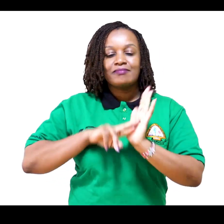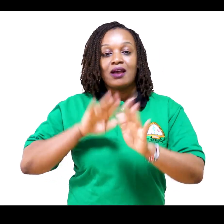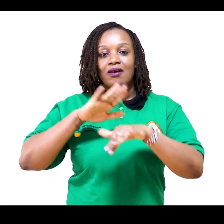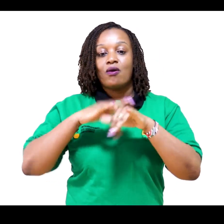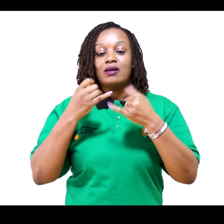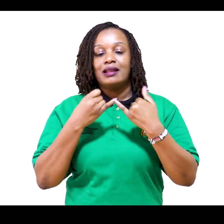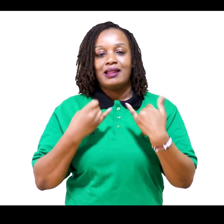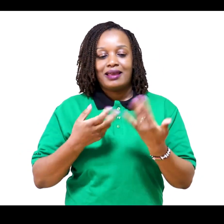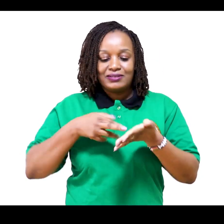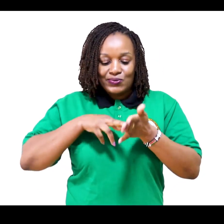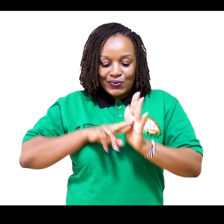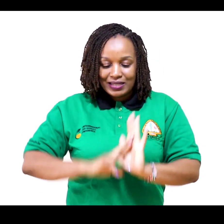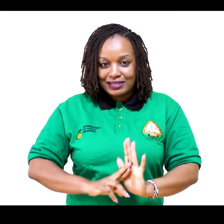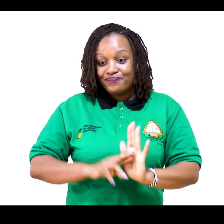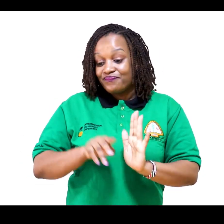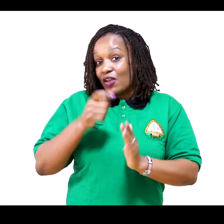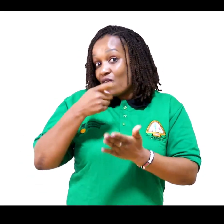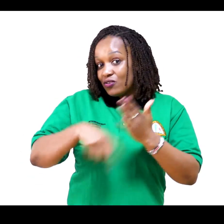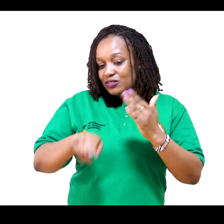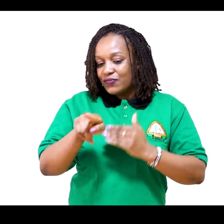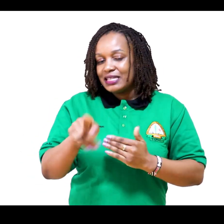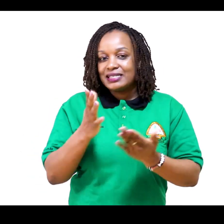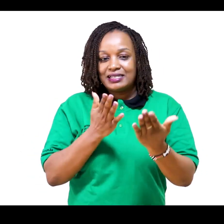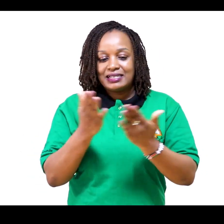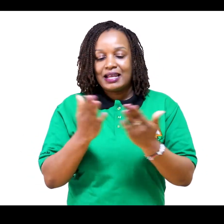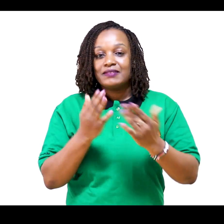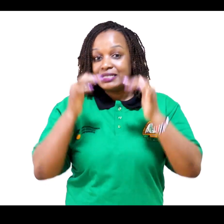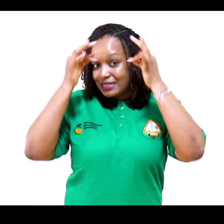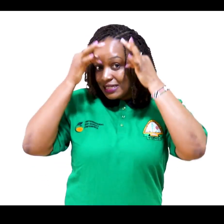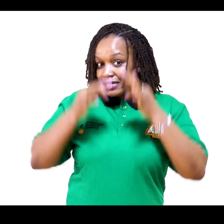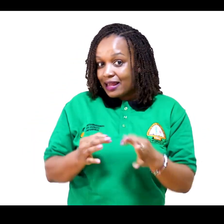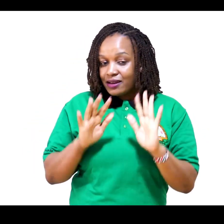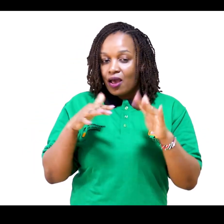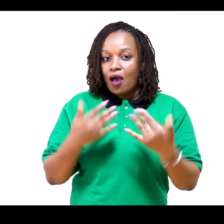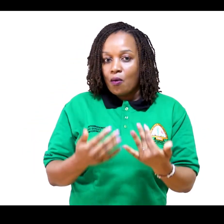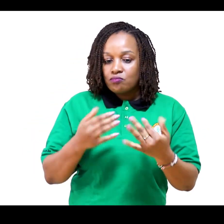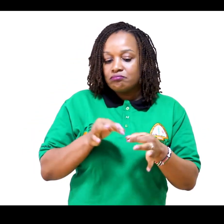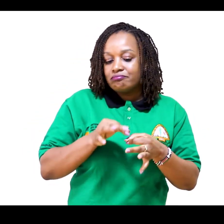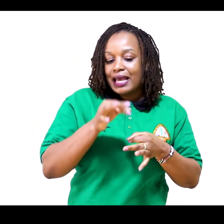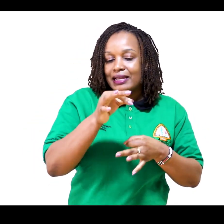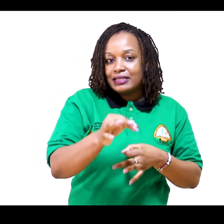shamba, hitaji ni ombi la mtandaoni. Gharama ya huduma hii imedhamiriwa kama